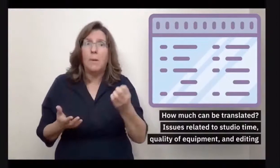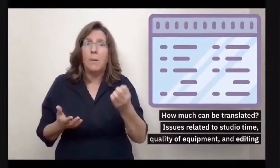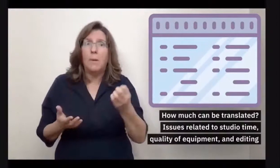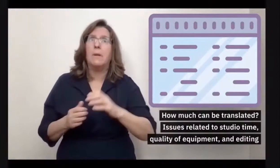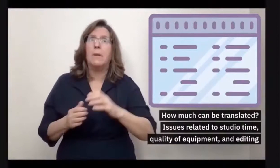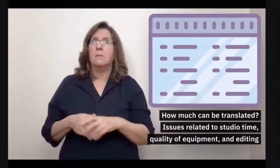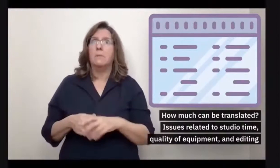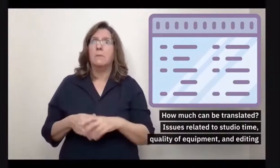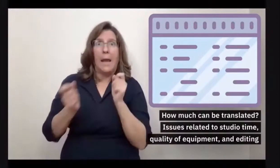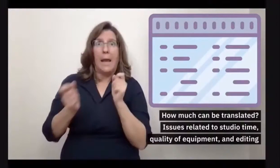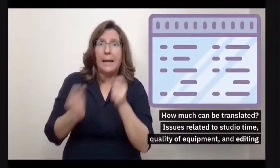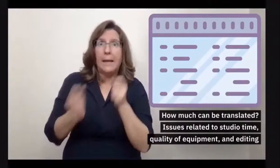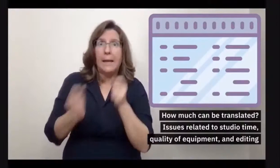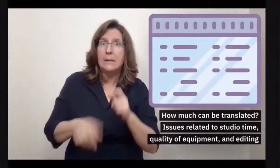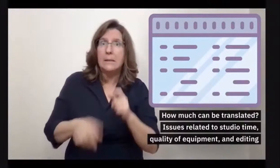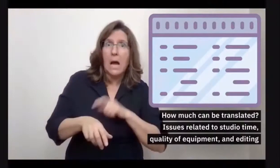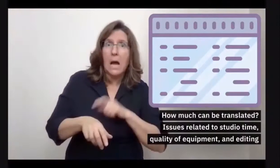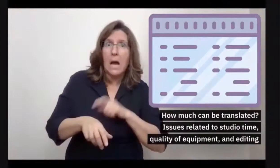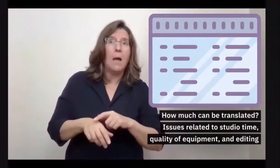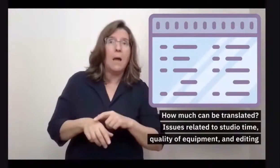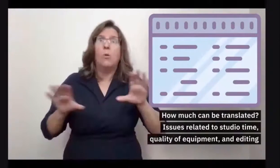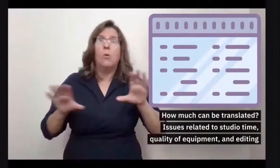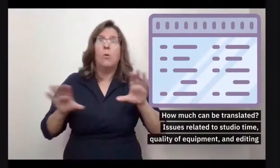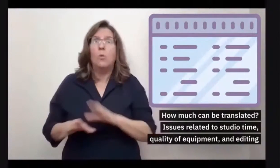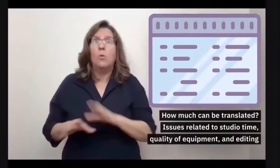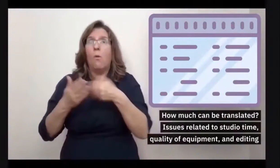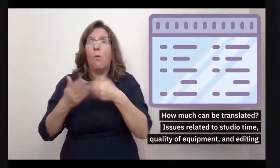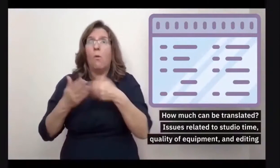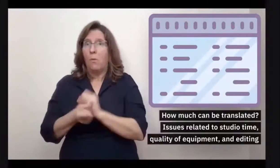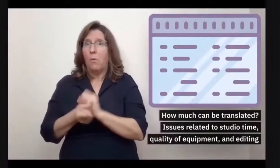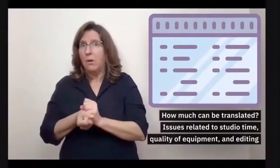de traducir que la traducción es lo suficientemente buena?